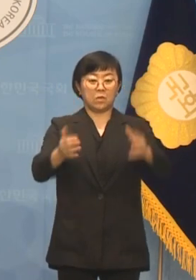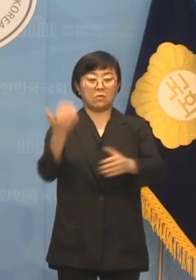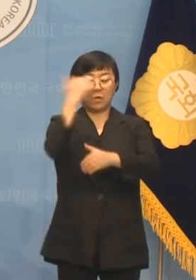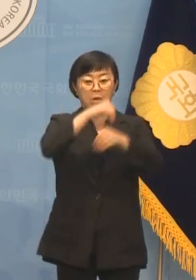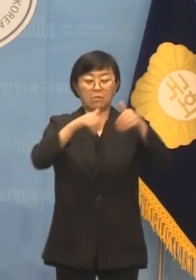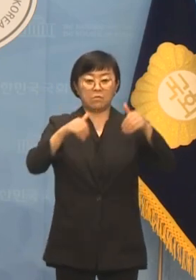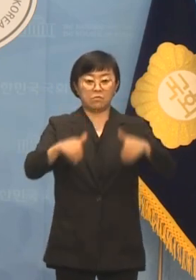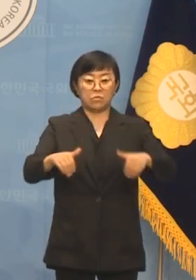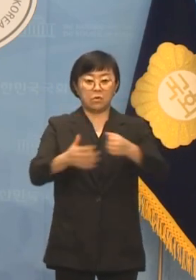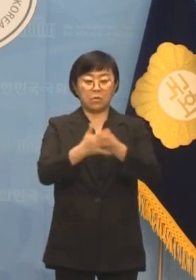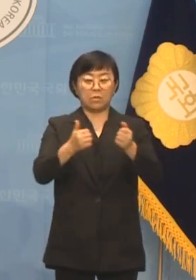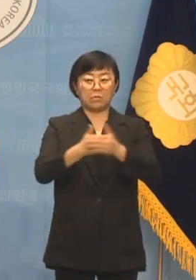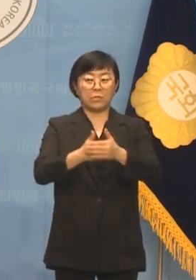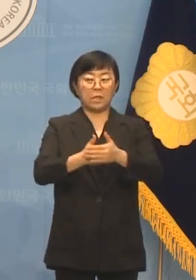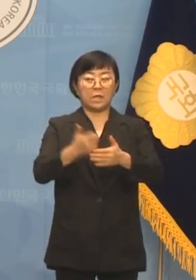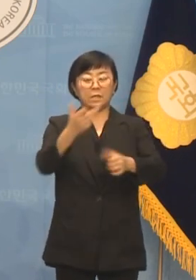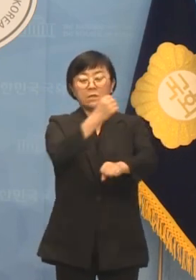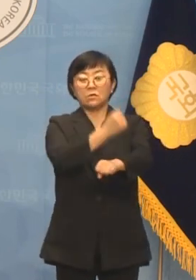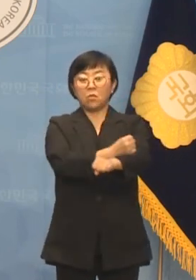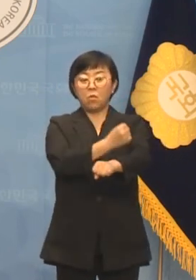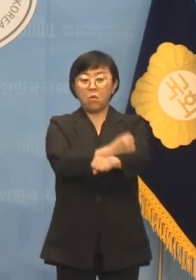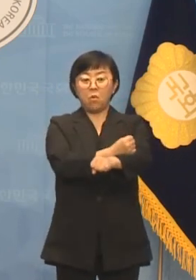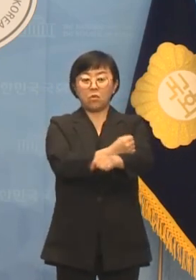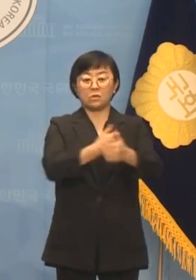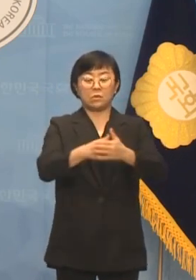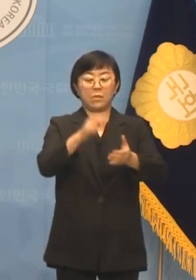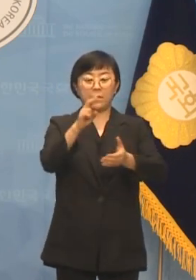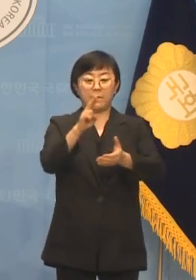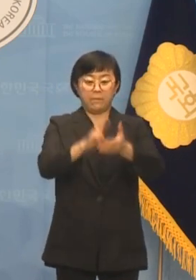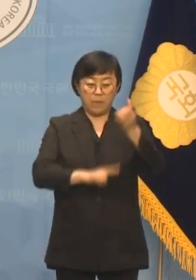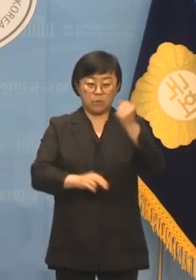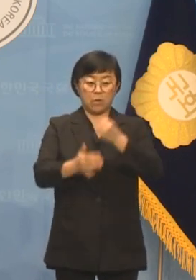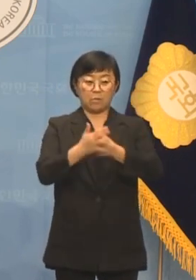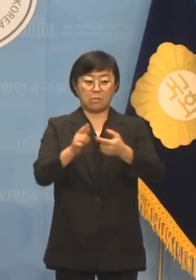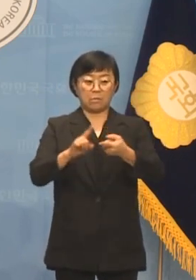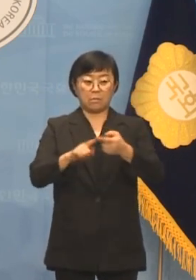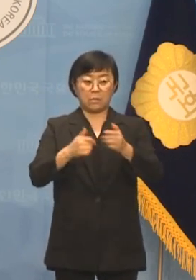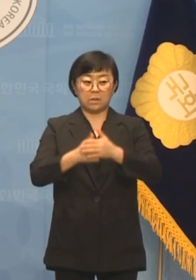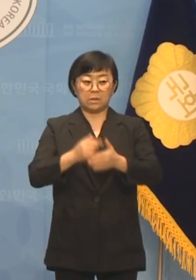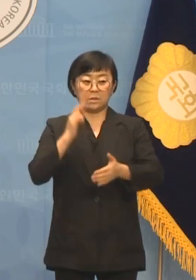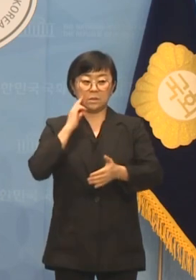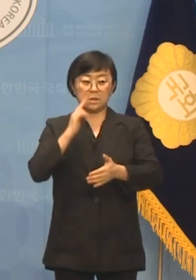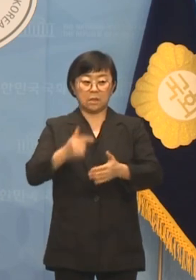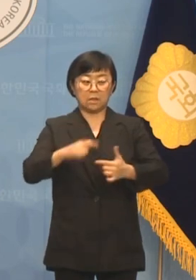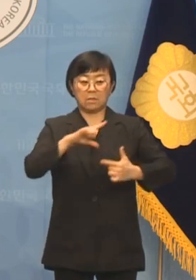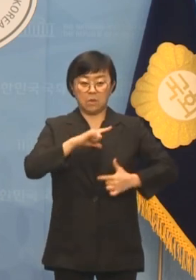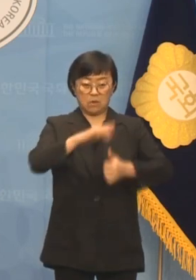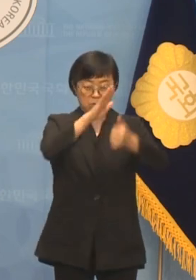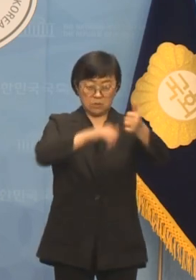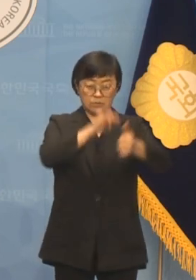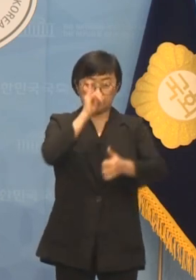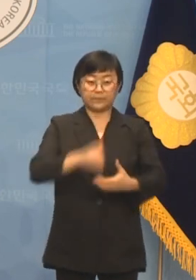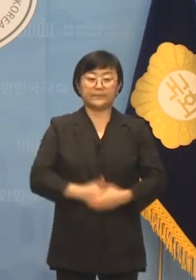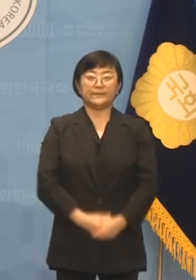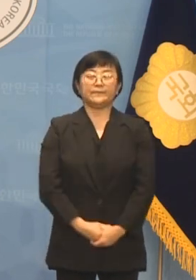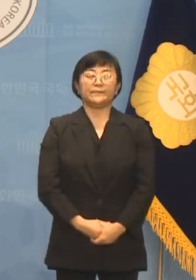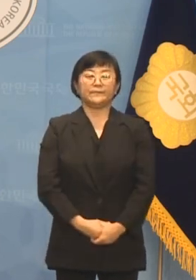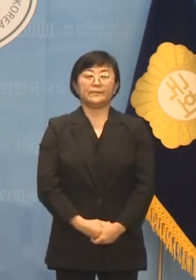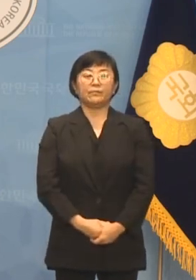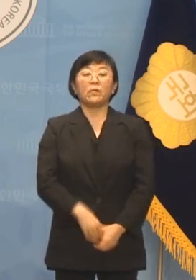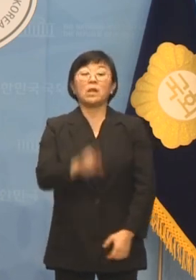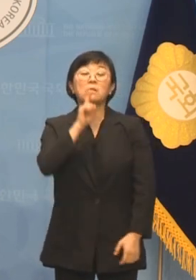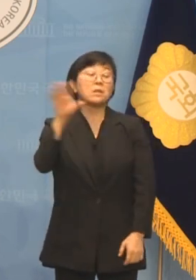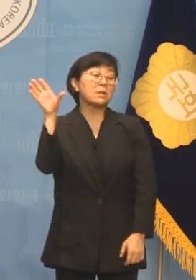위안부 사격에 큰 공을 세운 사람으로 매도하며 심각한 명예훼손도 서슴지 않았습니다. 이